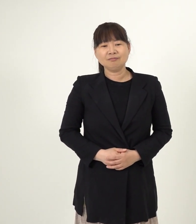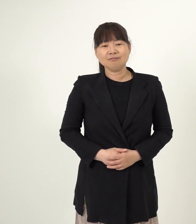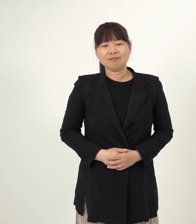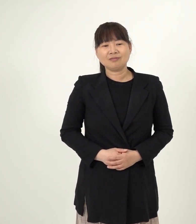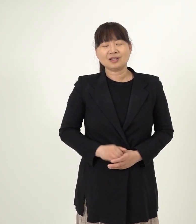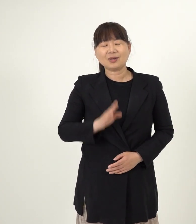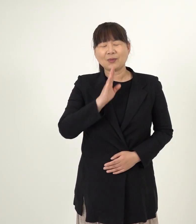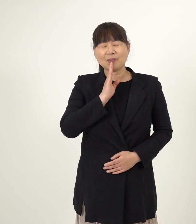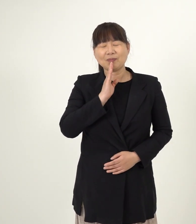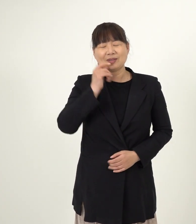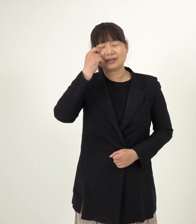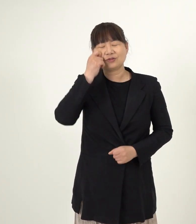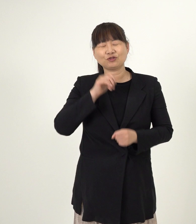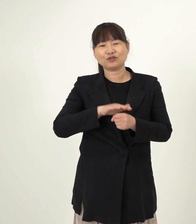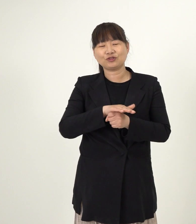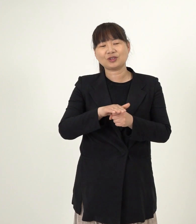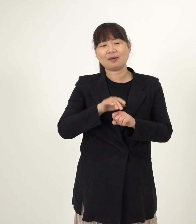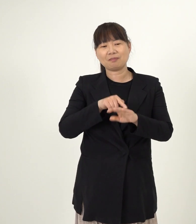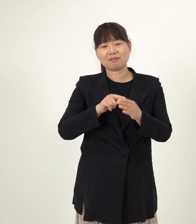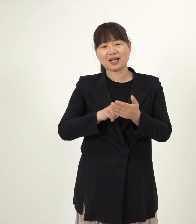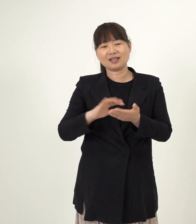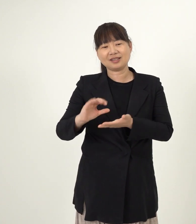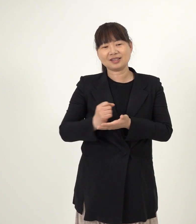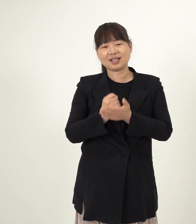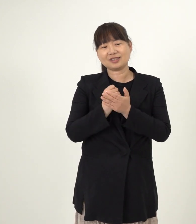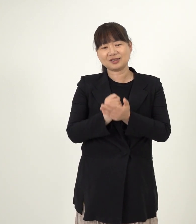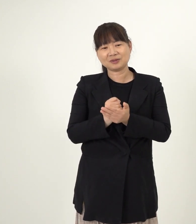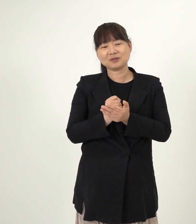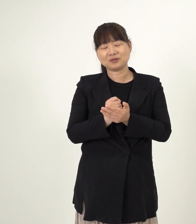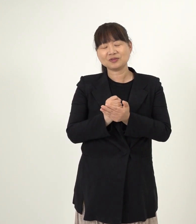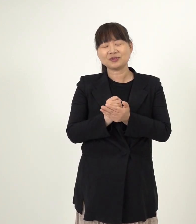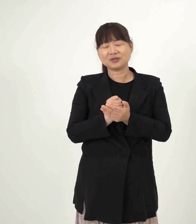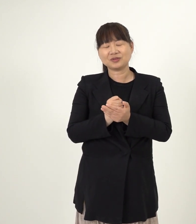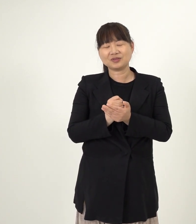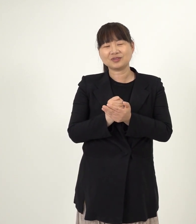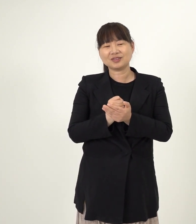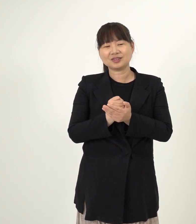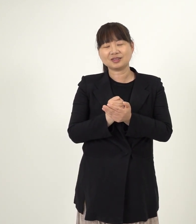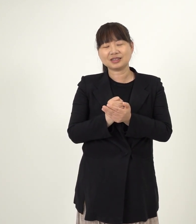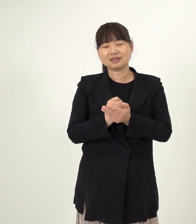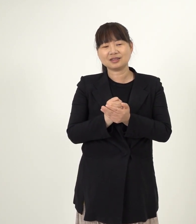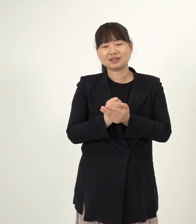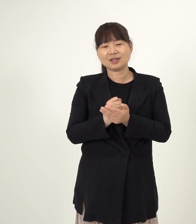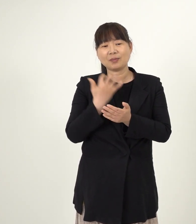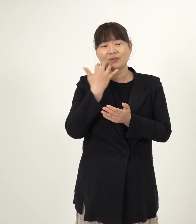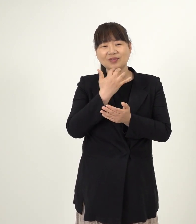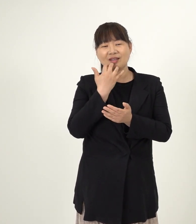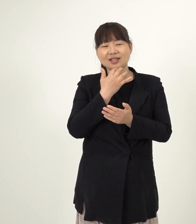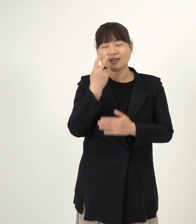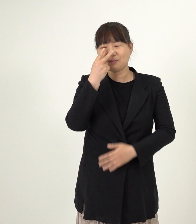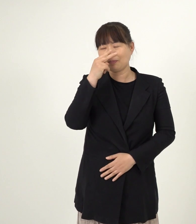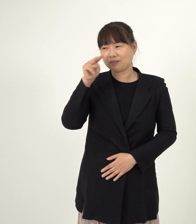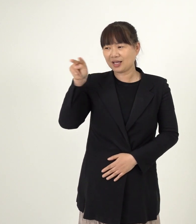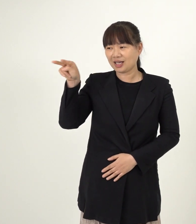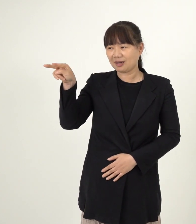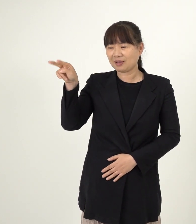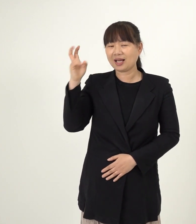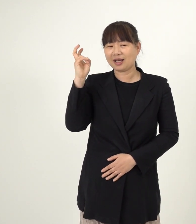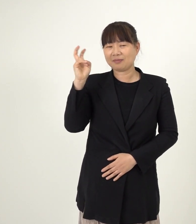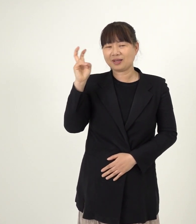깊은 긍휼과 자애로운 심정을 담아서 예수님이 제자를 주목하셨을